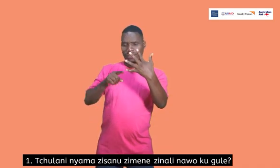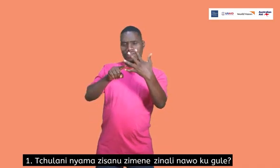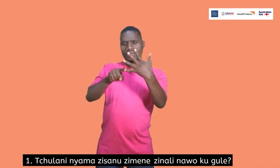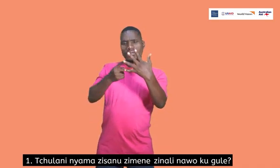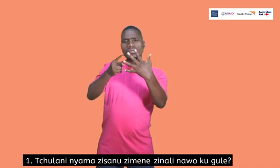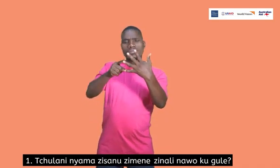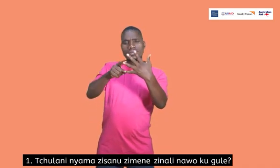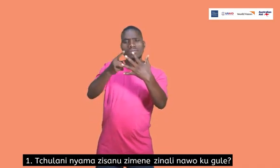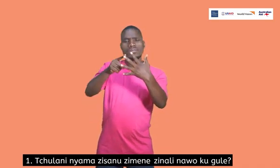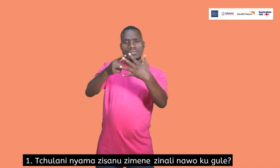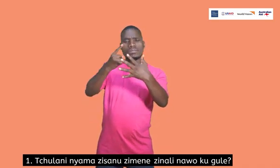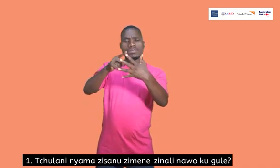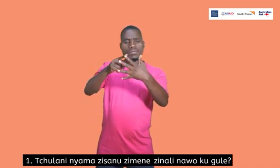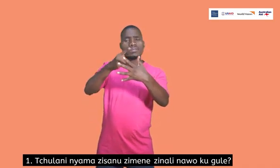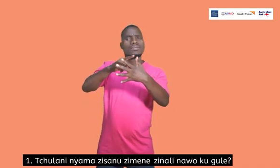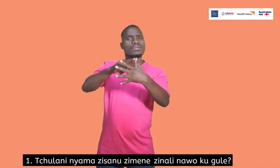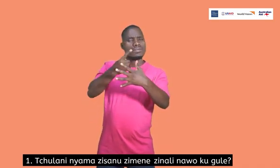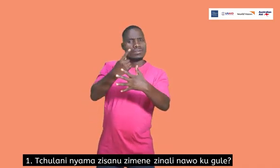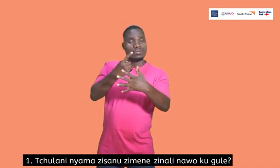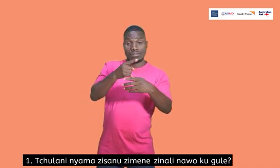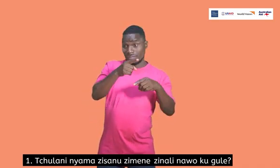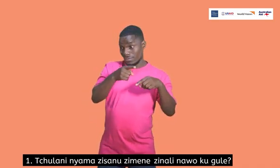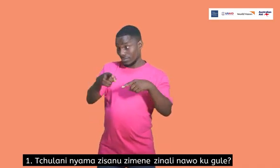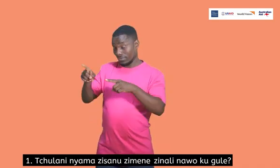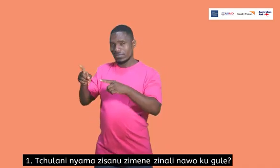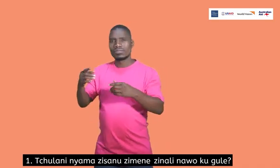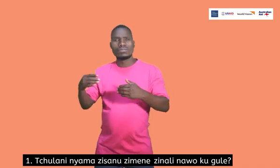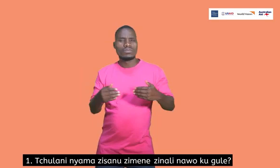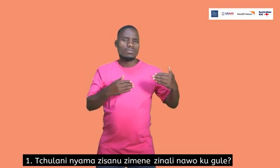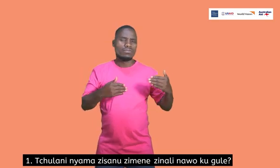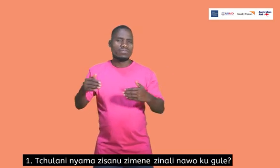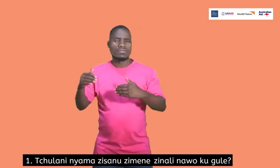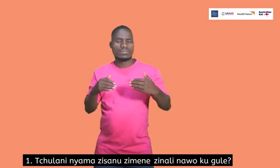Tchulani nyama zisanu zimene zinali nawo kugule.